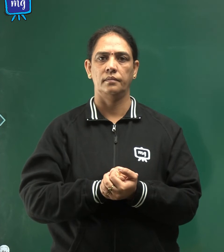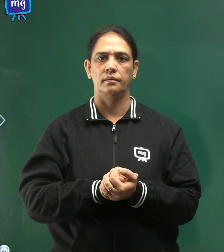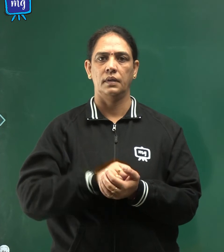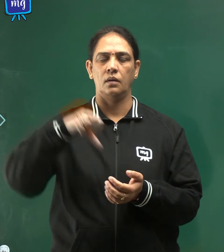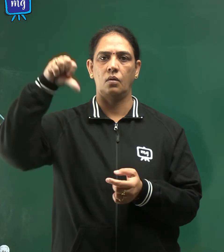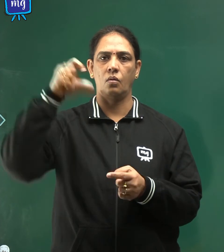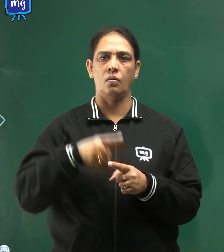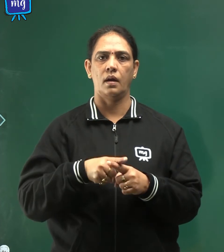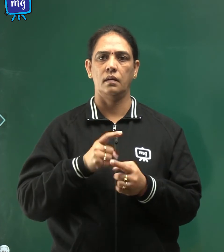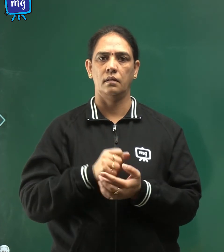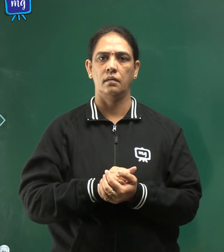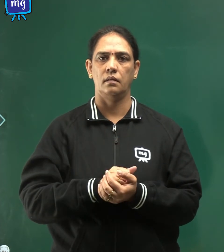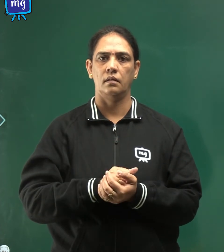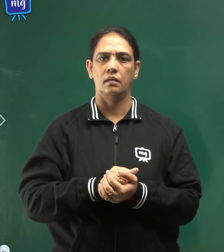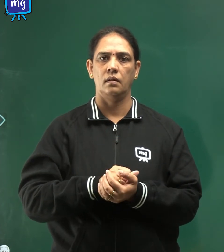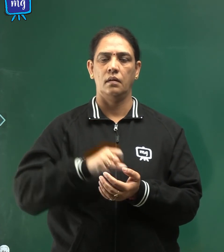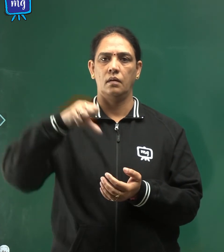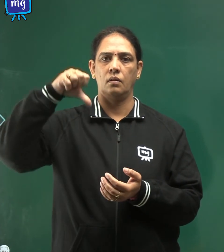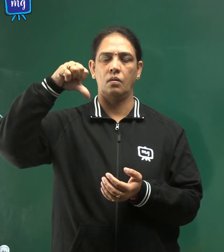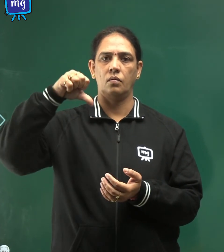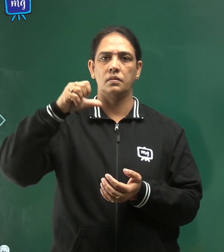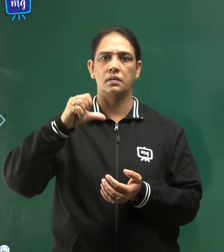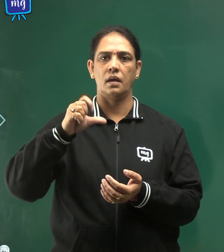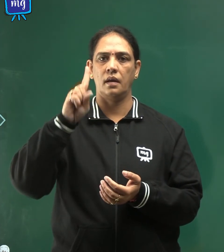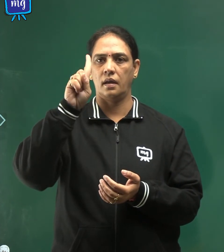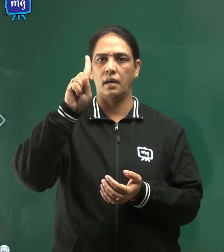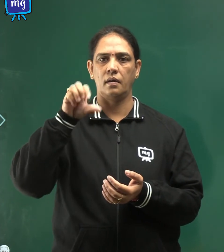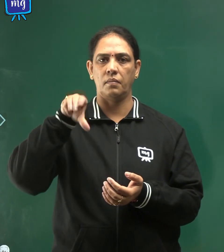9 गुणा 9 से 1 बड़ा